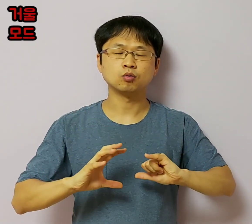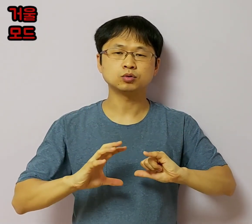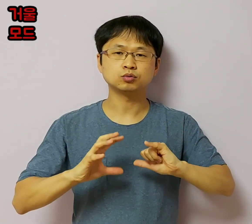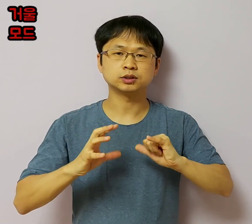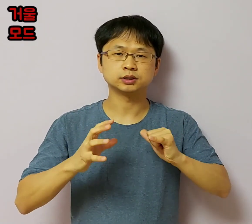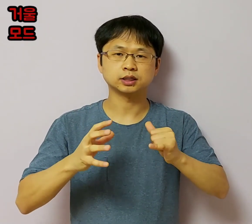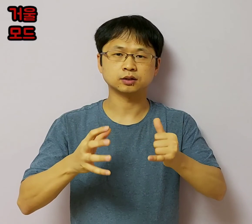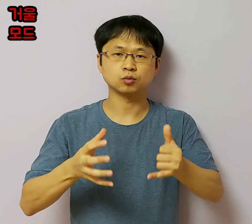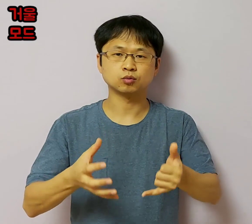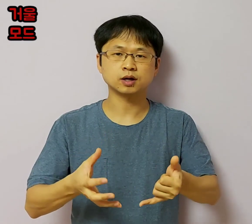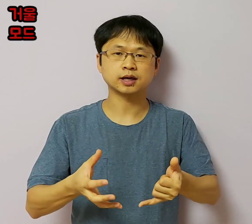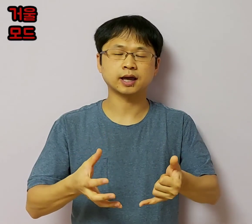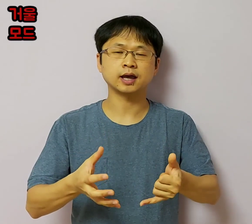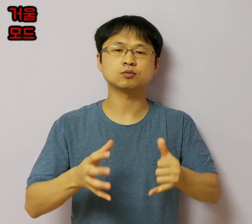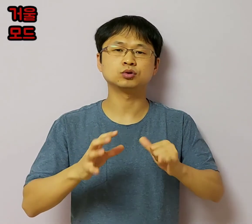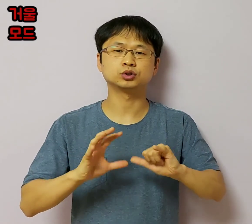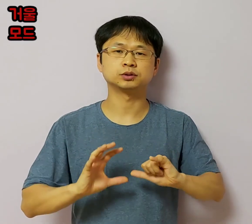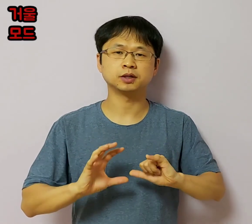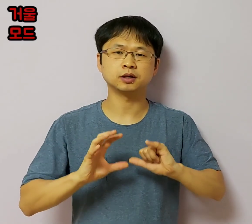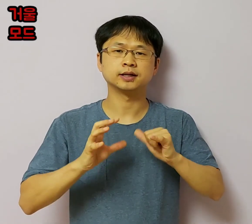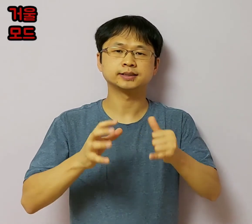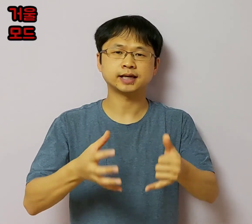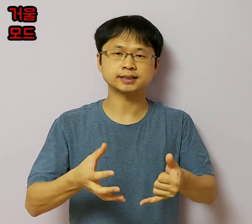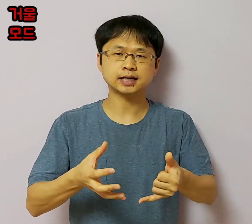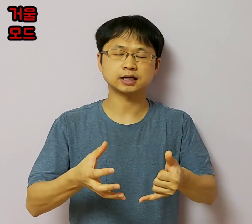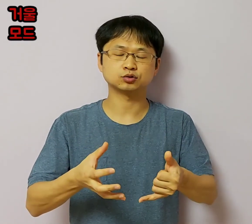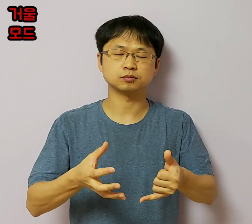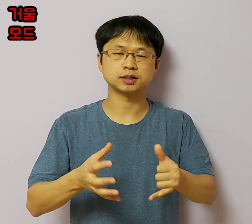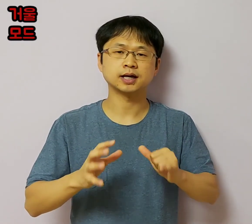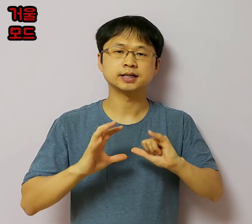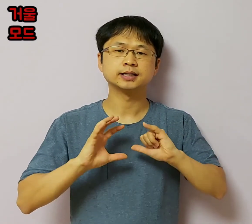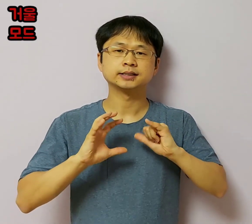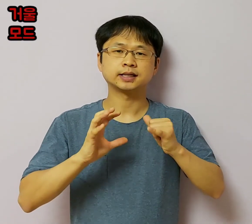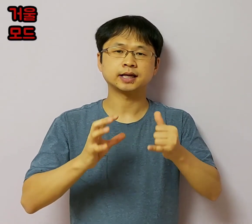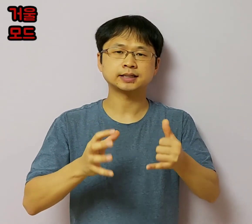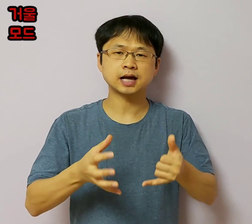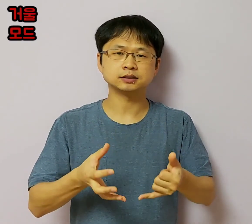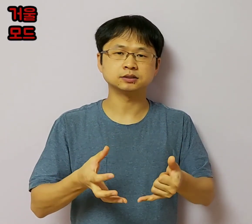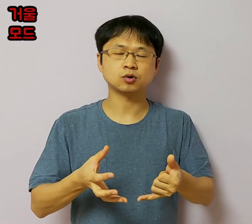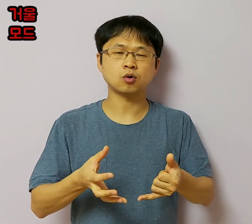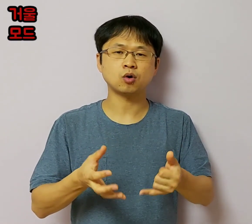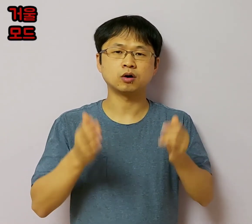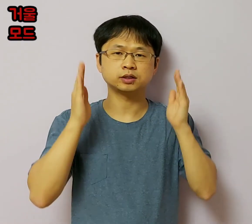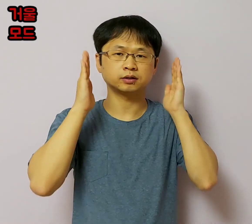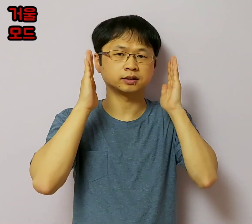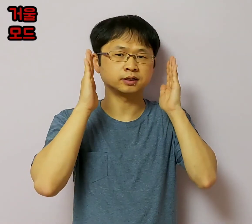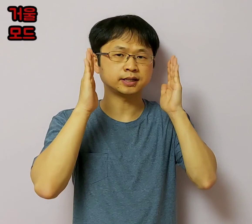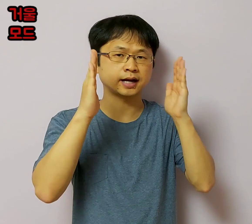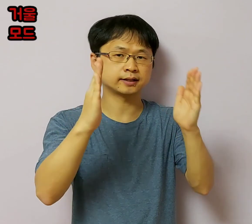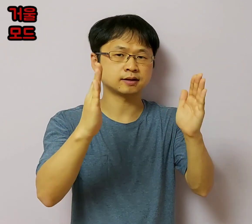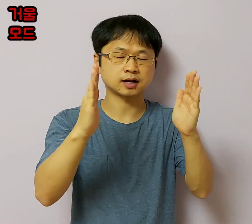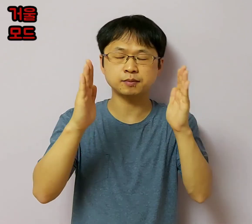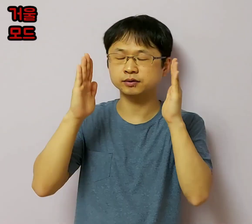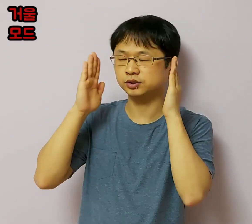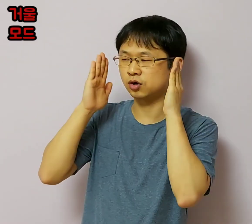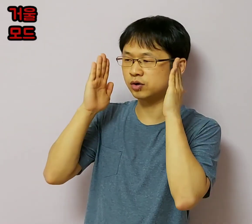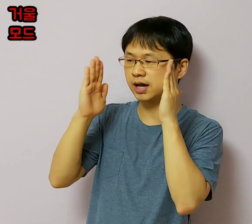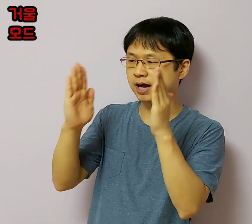공을 굴리듯이 약간 동그랗게 굴려주시면 세상이라는 수입니다. 세상으로 어디를 향해서 아까 배웠죠.